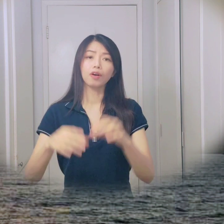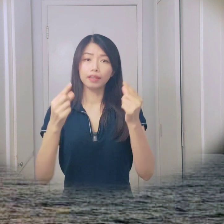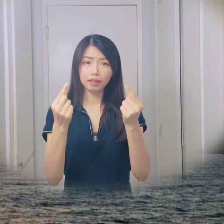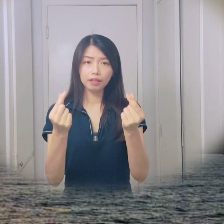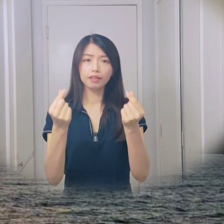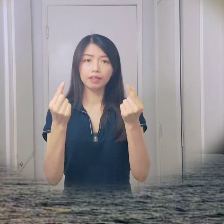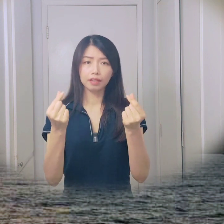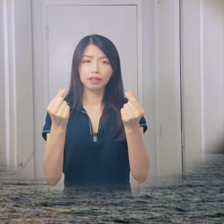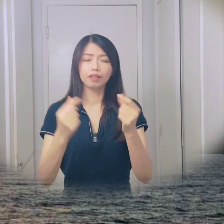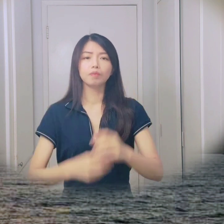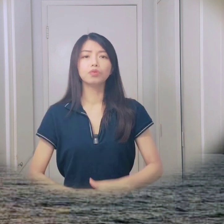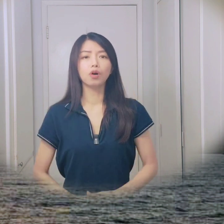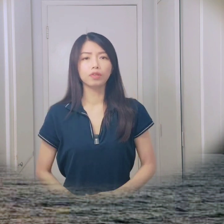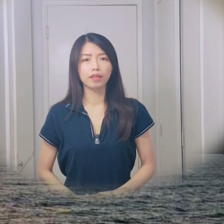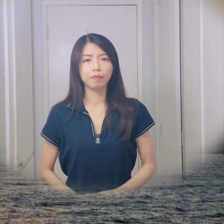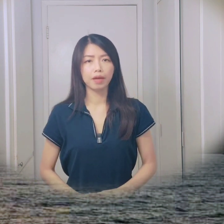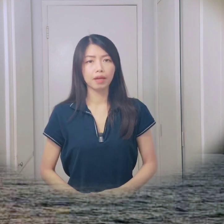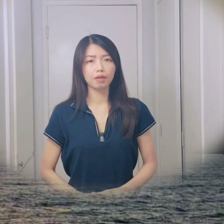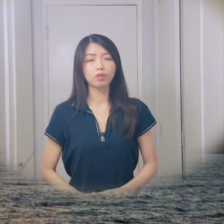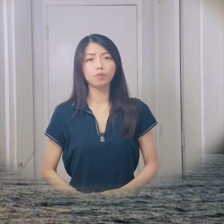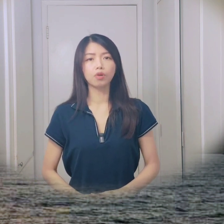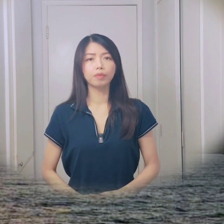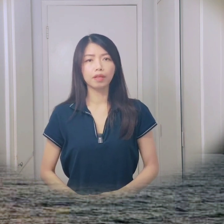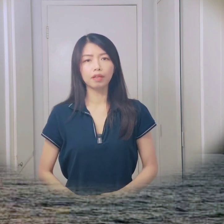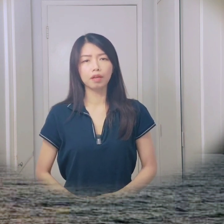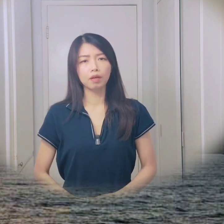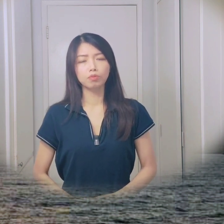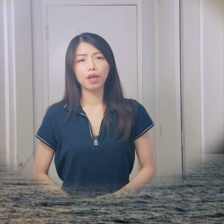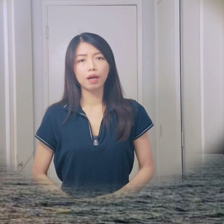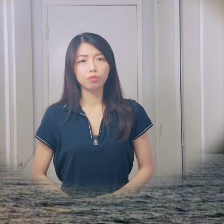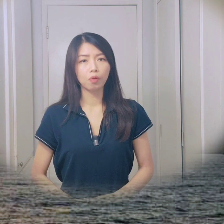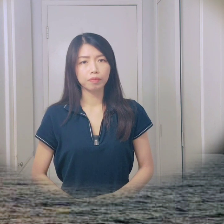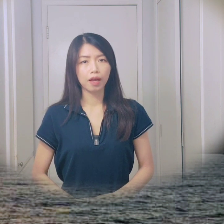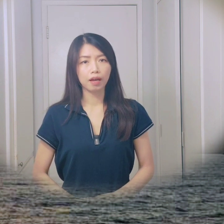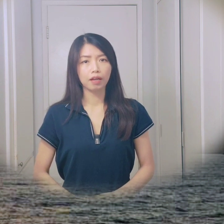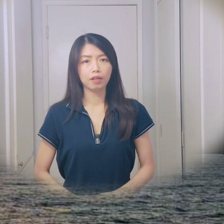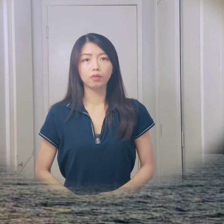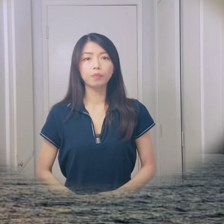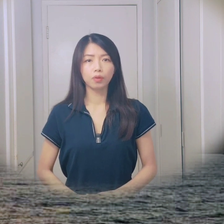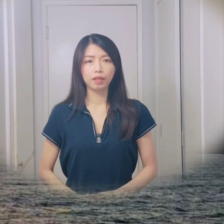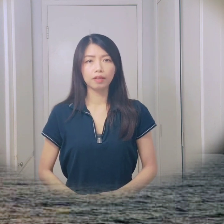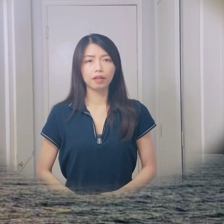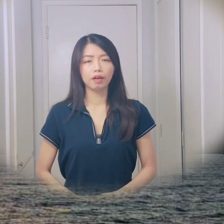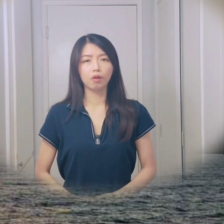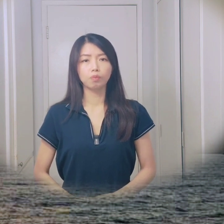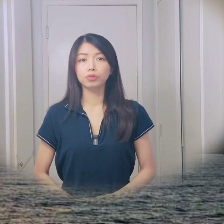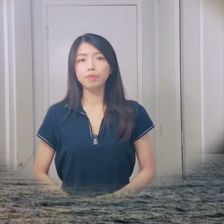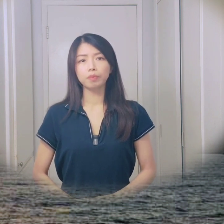끝없을 것 같은 무거운 내 삶에, 여기서 무겁다는 무게가 무겁다 이런